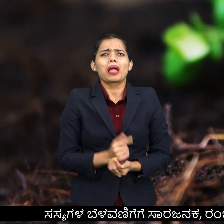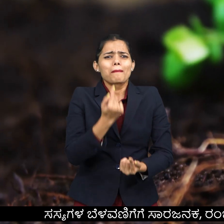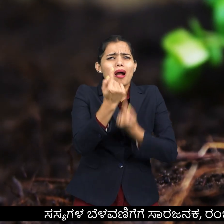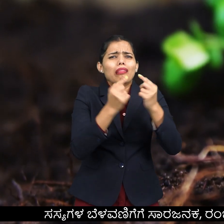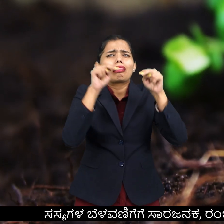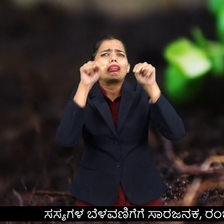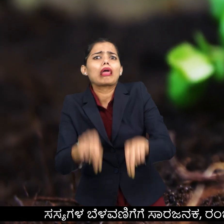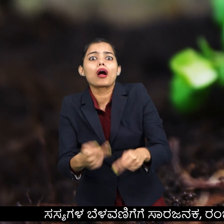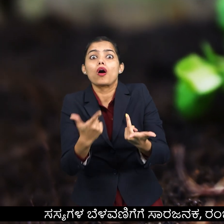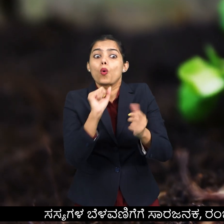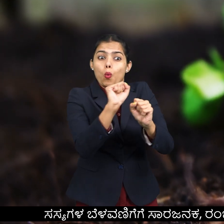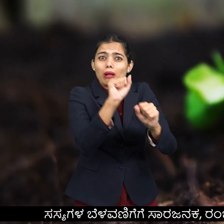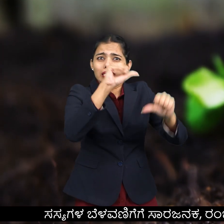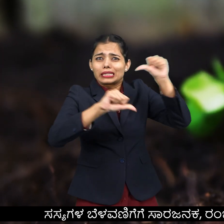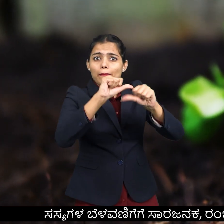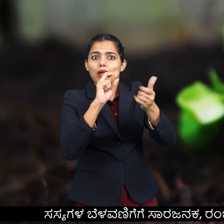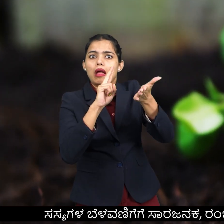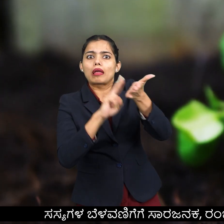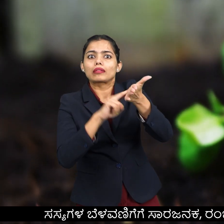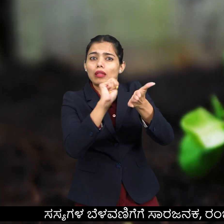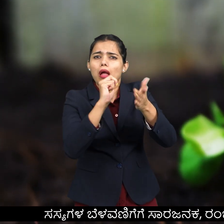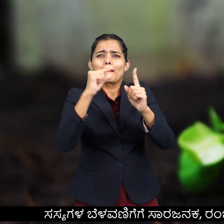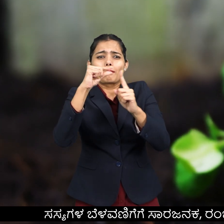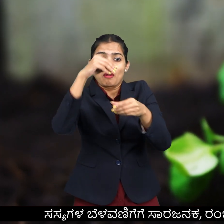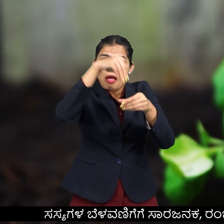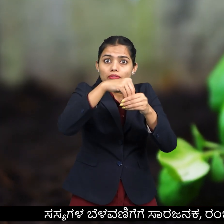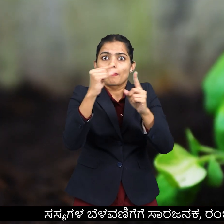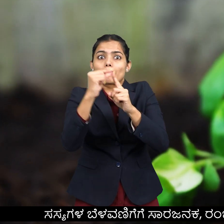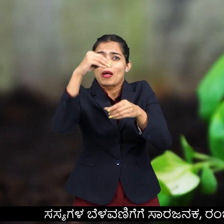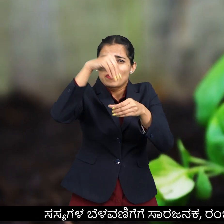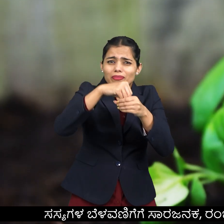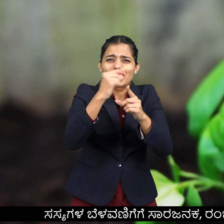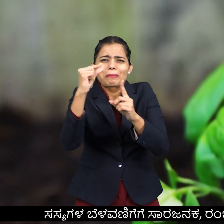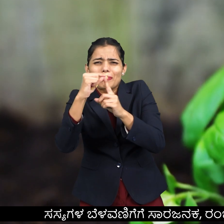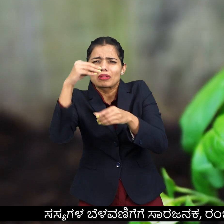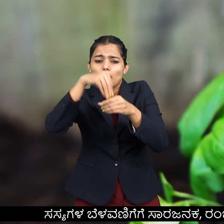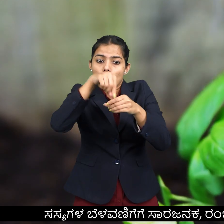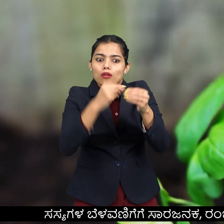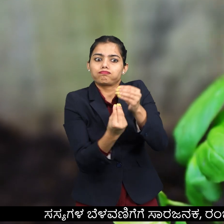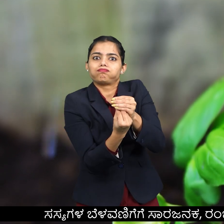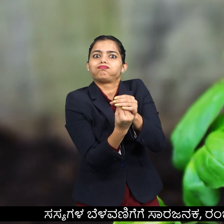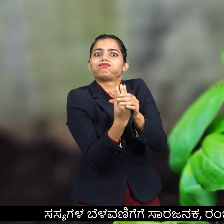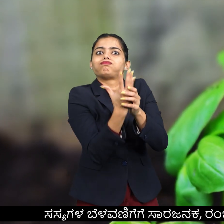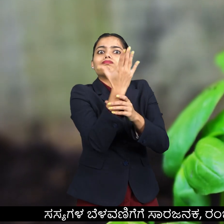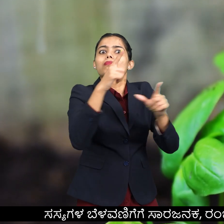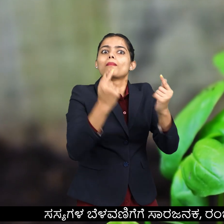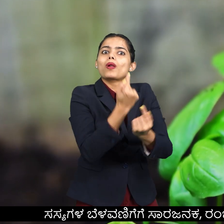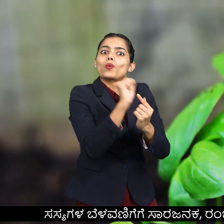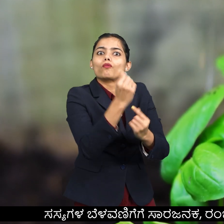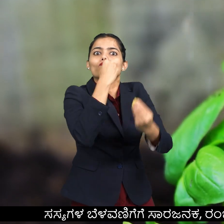ಸಸ್ಯಗಳ ಬೆಳವಣಿಗೆಗೆ ಸಾರಜನಕ, ರಂಜಕ ಮತ್ತು ಪೊಟ್ಯಾಷಿಯಂನ ಅಗತ್ಯವಿದೆ.